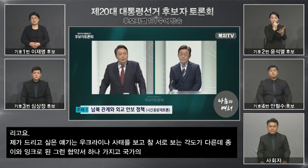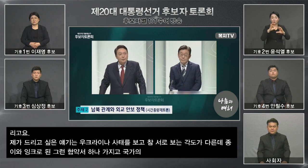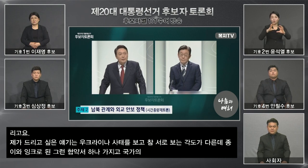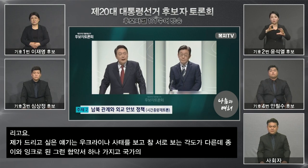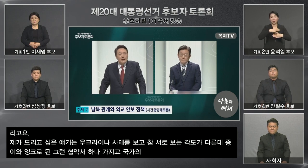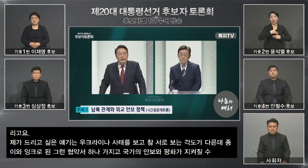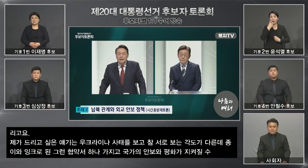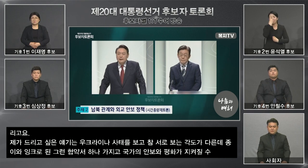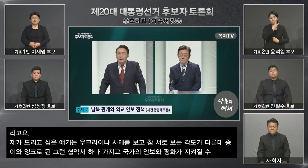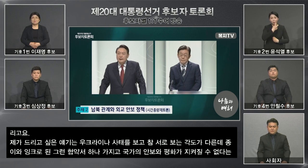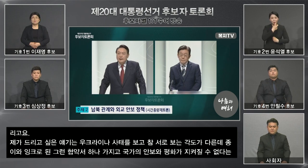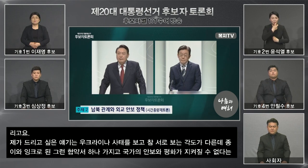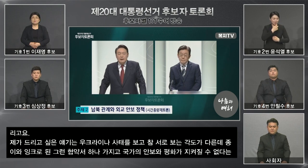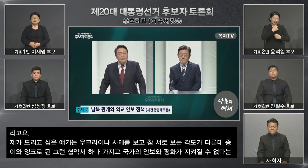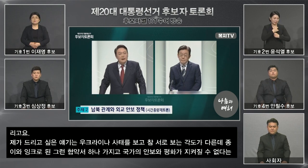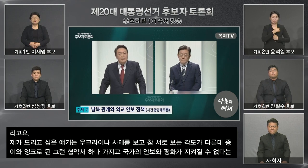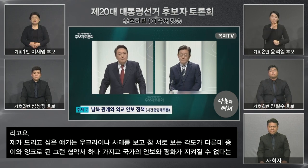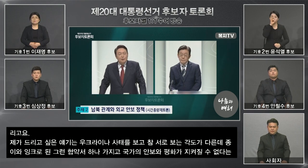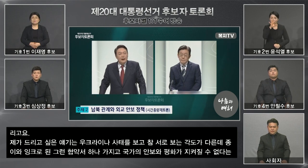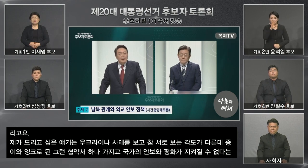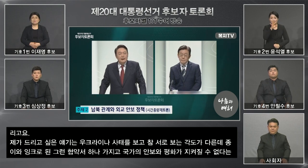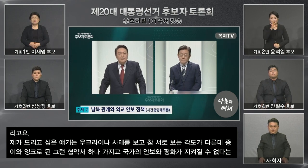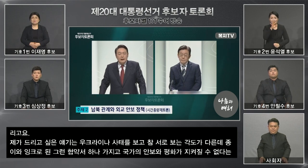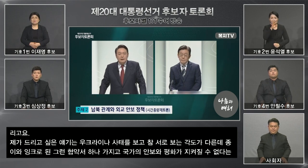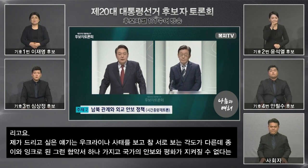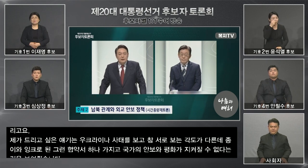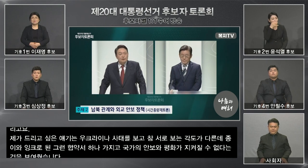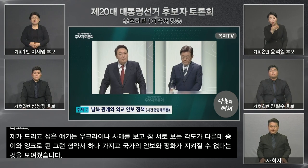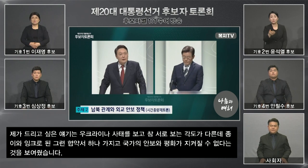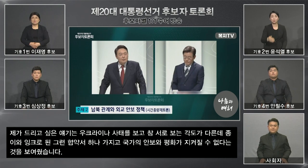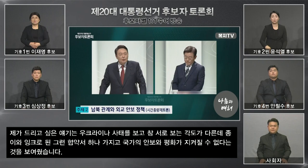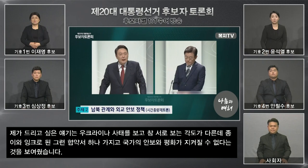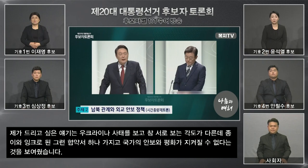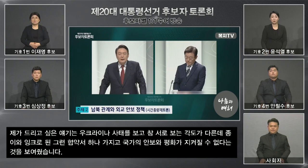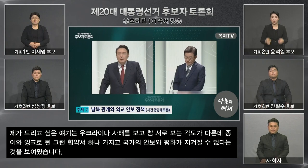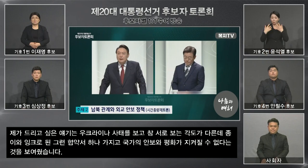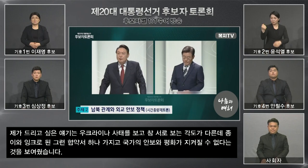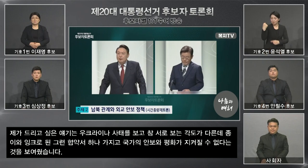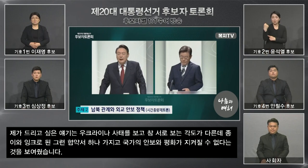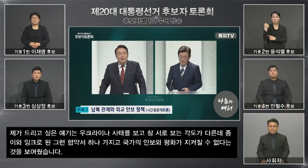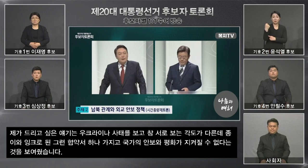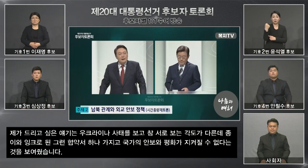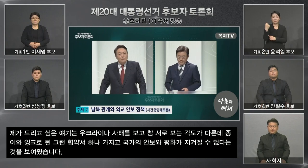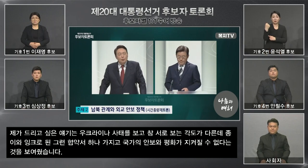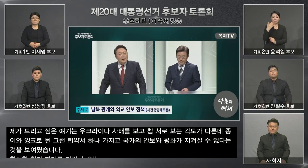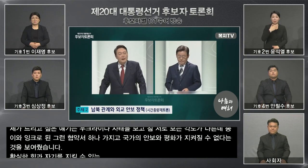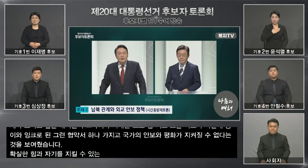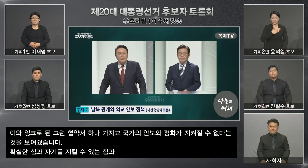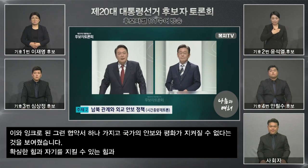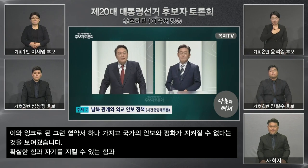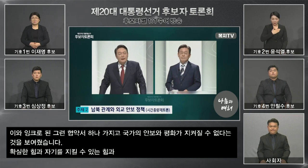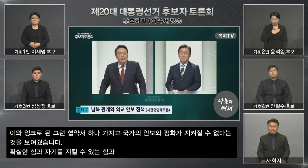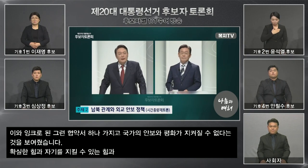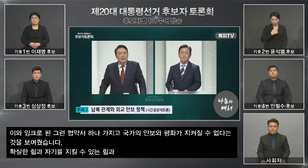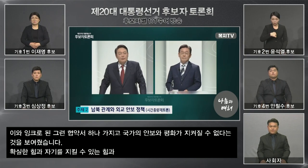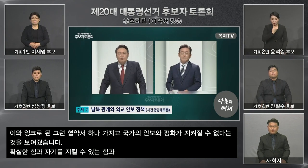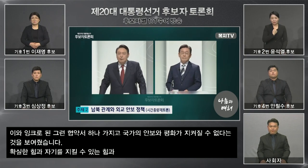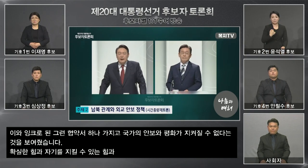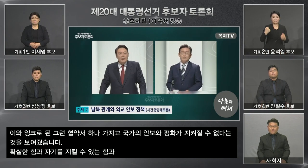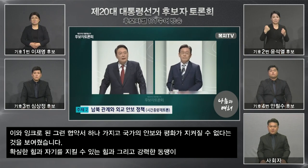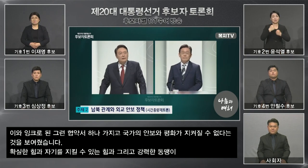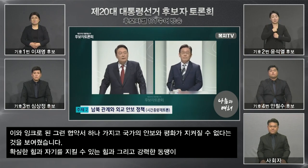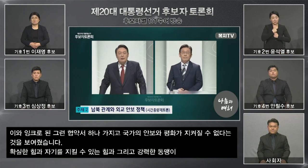것을 보여줬습니다. 확실한 힘과 자기를 지킬 수 있는 힘과 그리고 강력한 동맹이 있어야 되는데